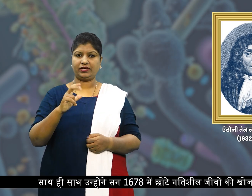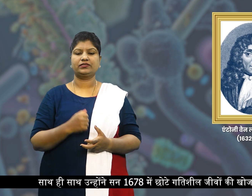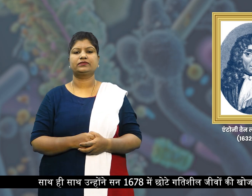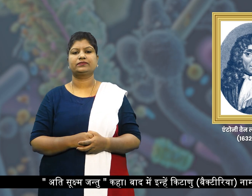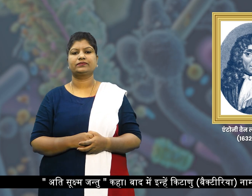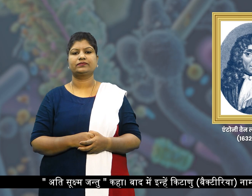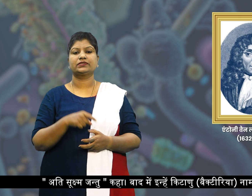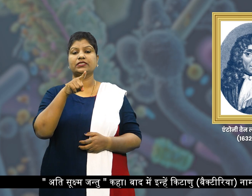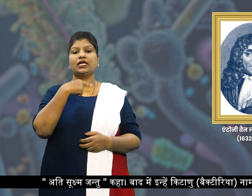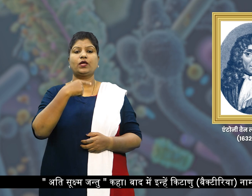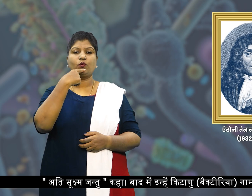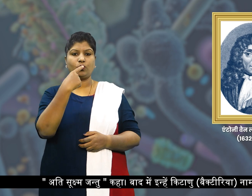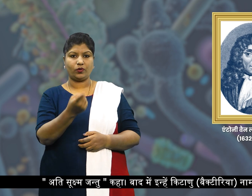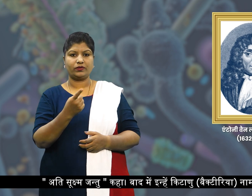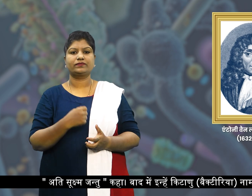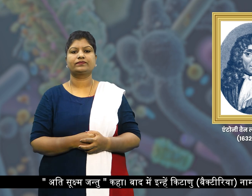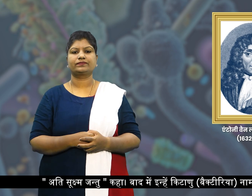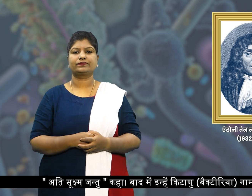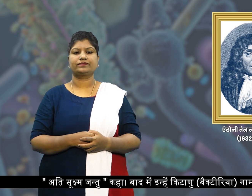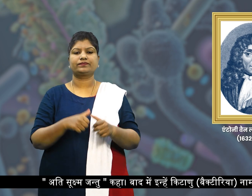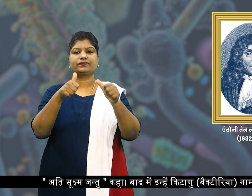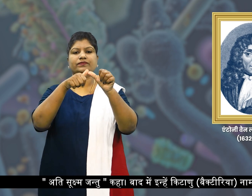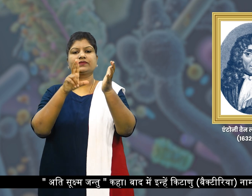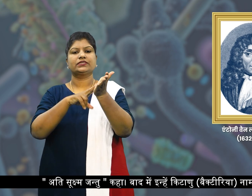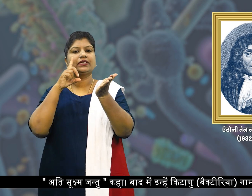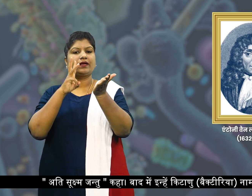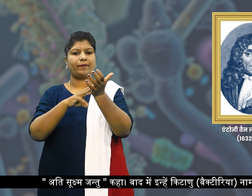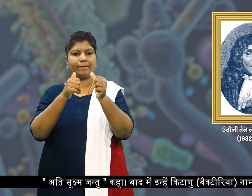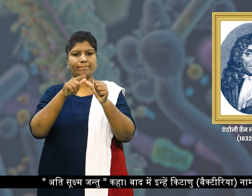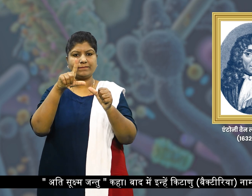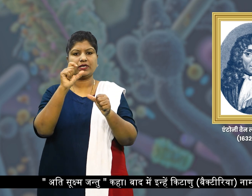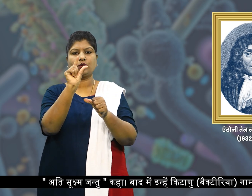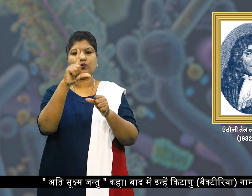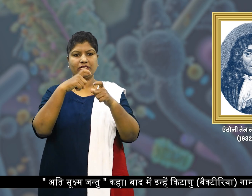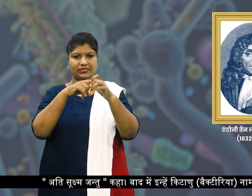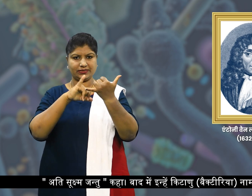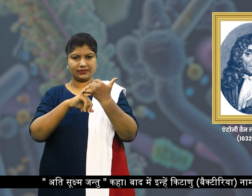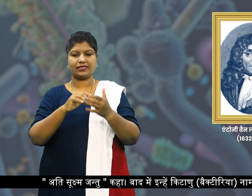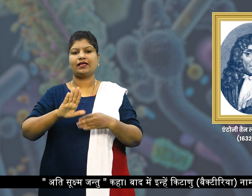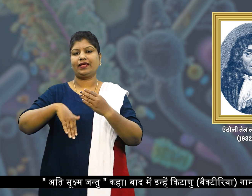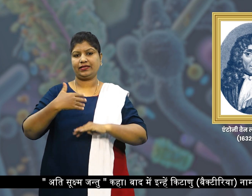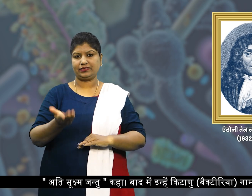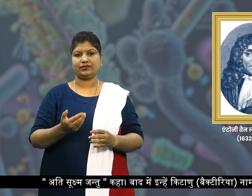उन्हें अति सूक्ष्म जंतु कहा है। बाद में इन्हें कीटाणु यानी बैक्टीरिया नाम दिया गया है।